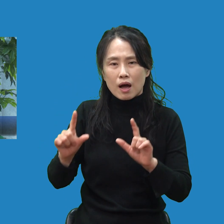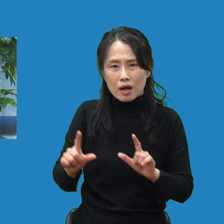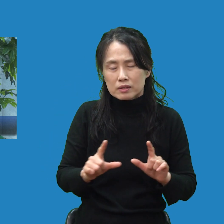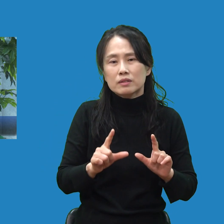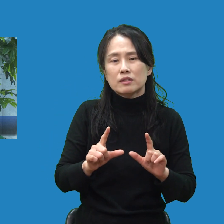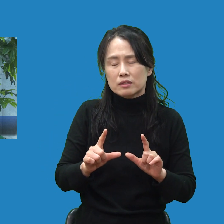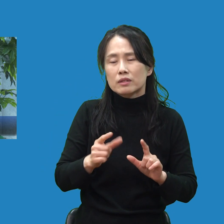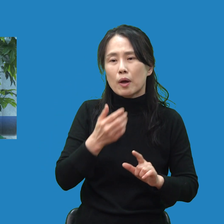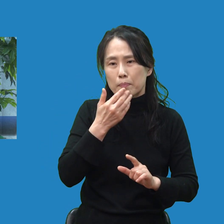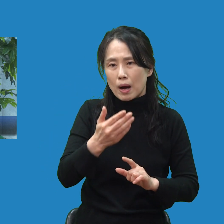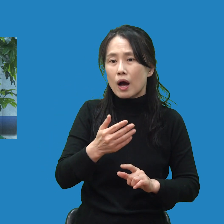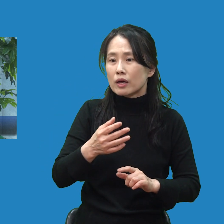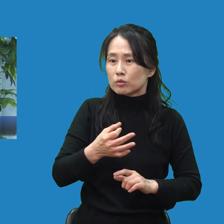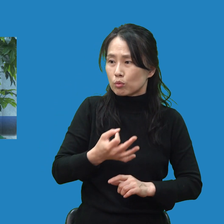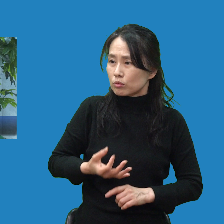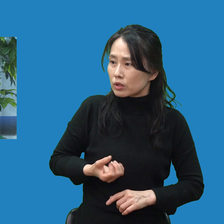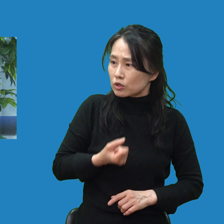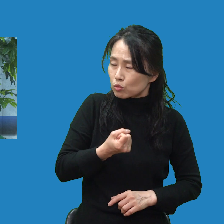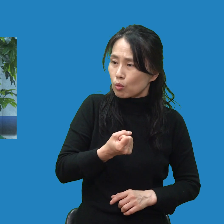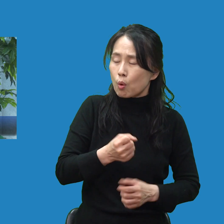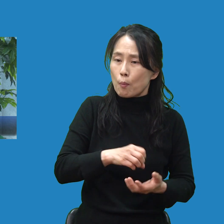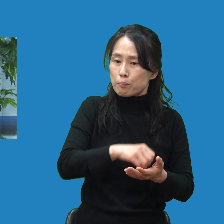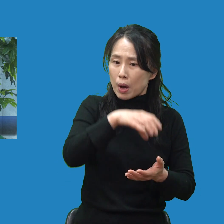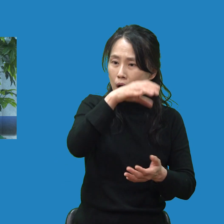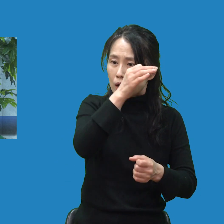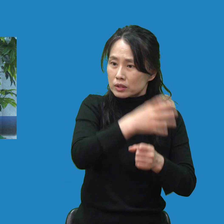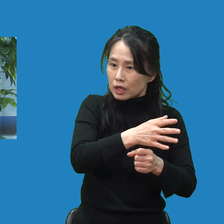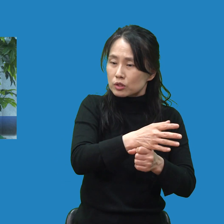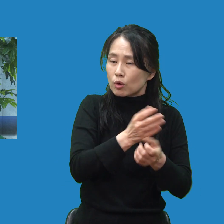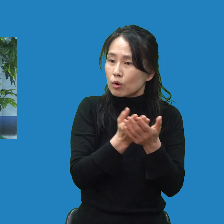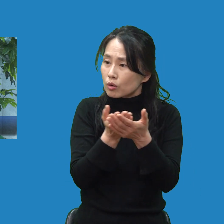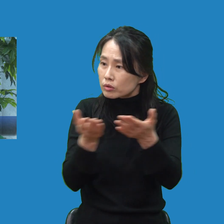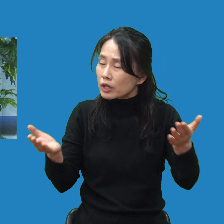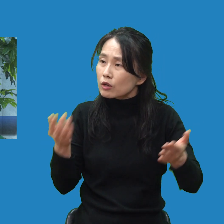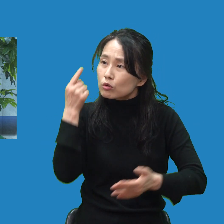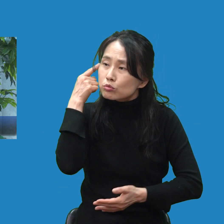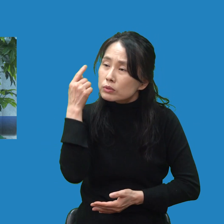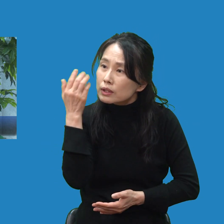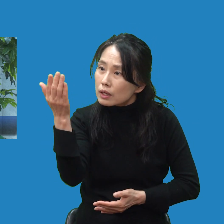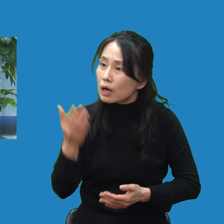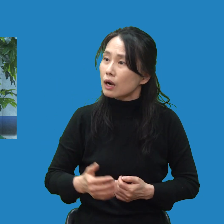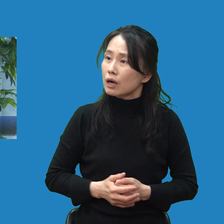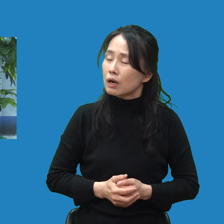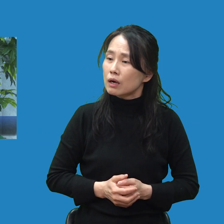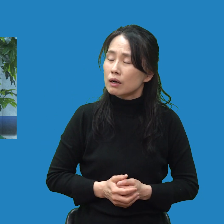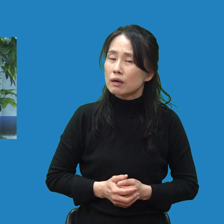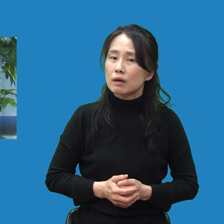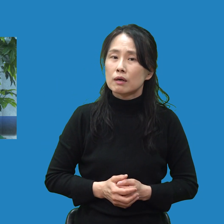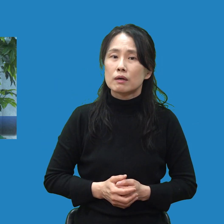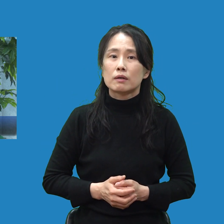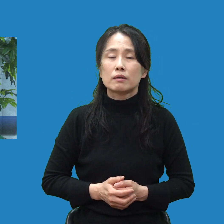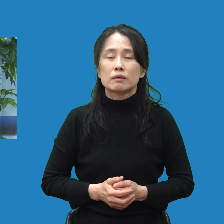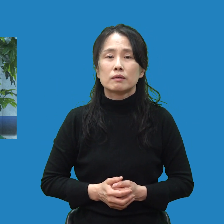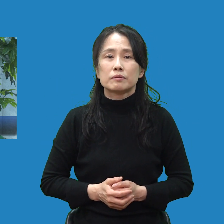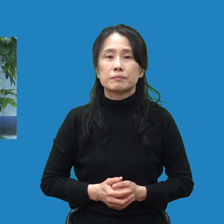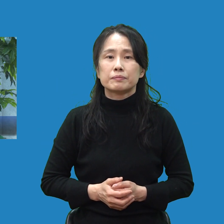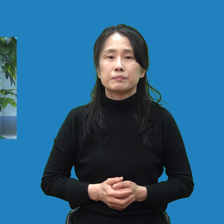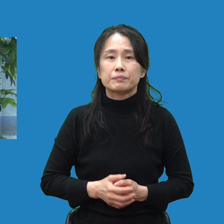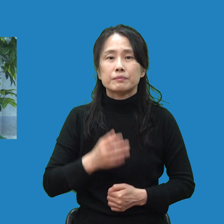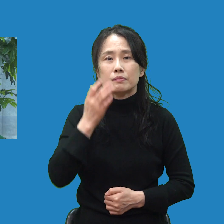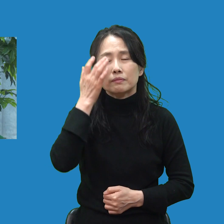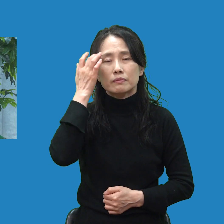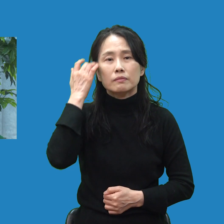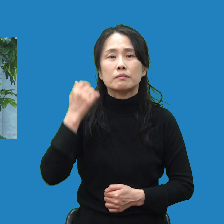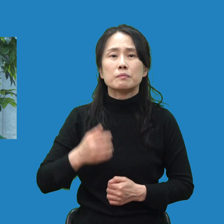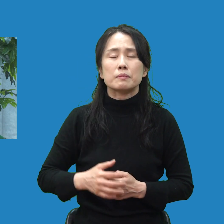그런 돈으로 빵을 사서 이 큰 무리가 먹도록 주라는 말씀입니까?